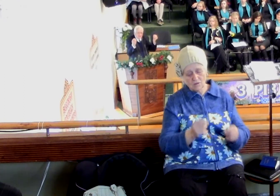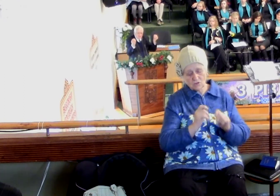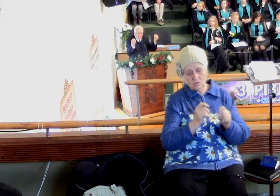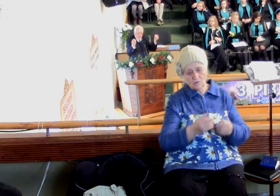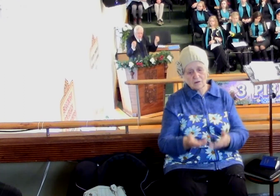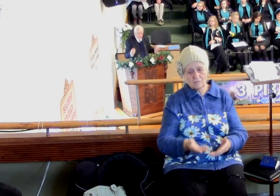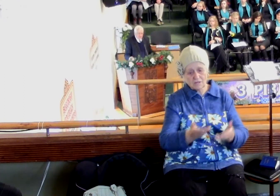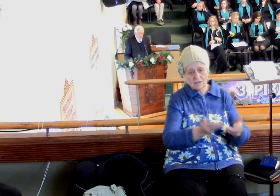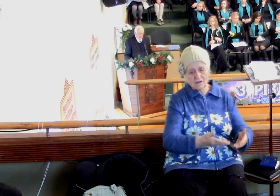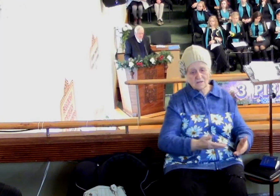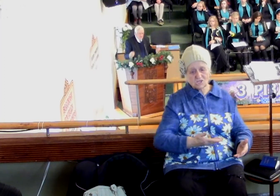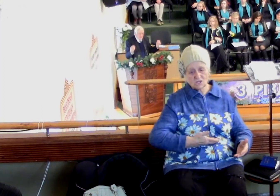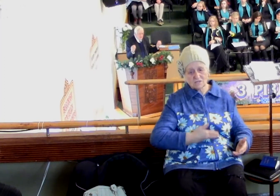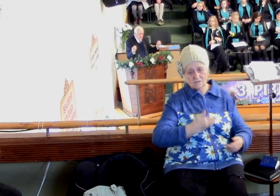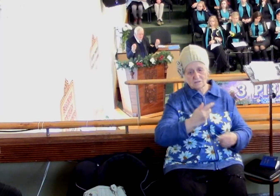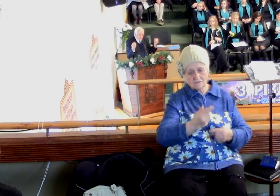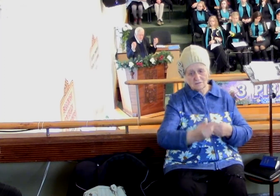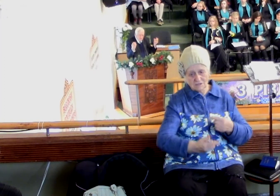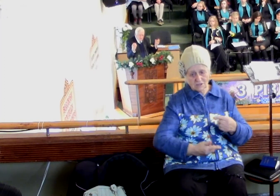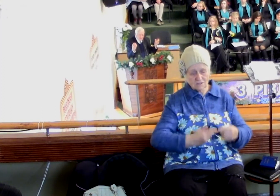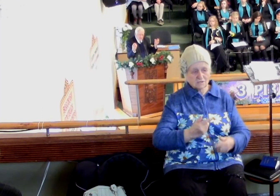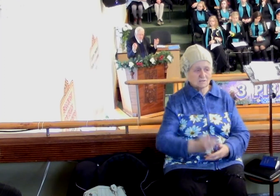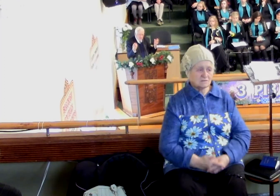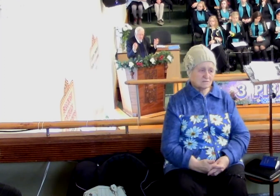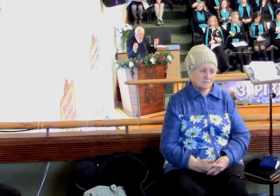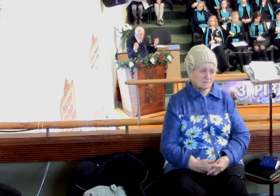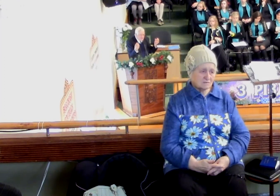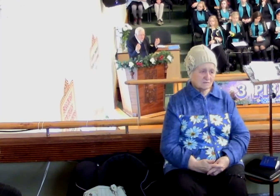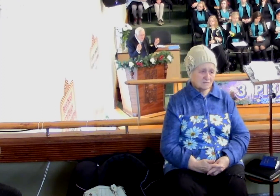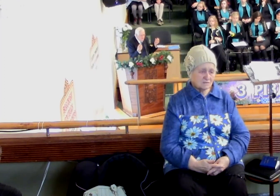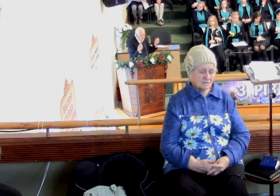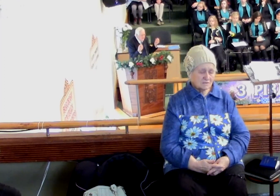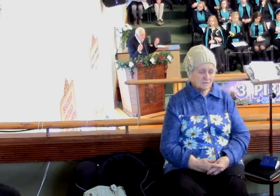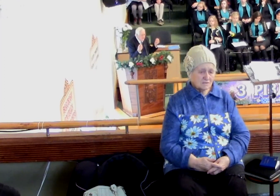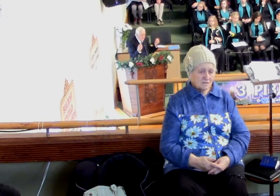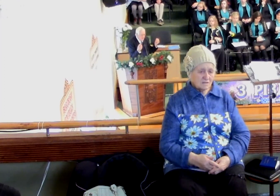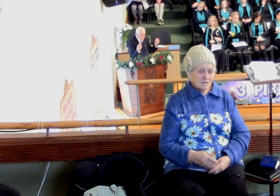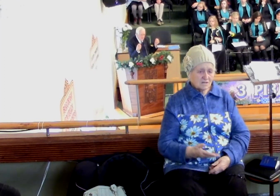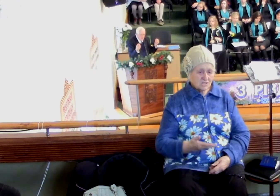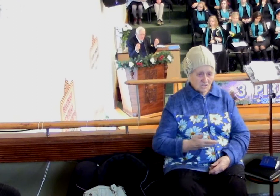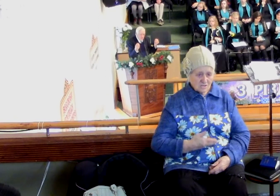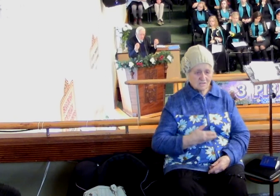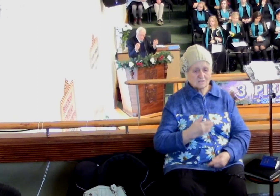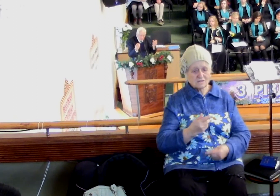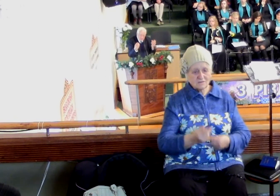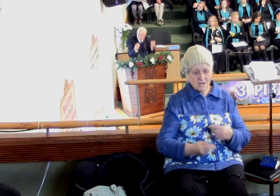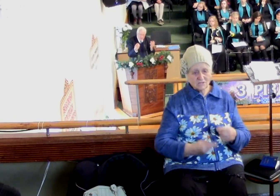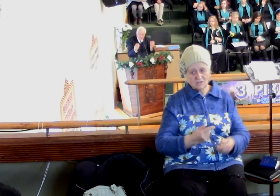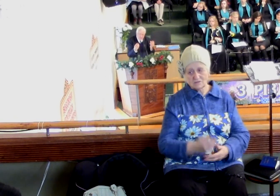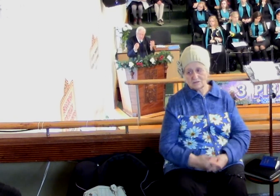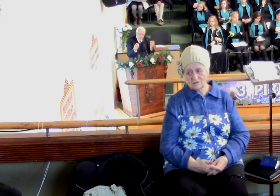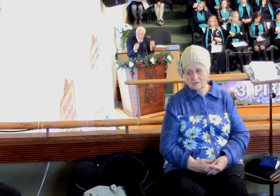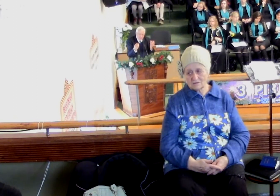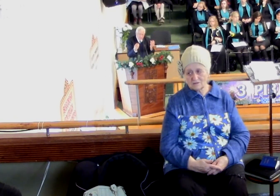– жизнь вечная. Жизнь вечная. Слышите? Жизнь вечная. Но вы должны